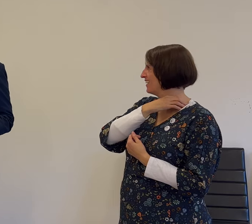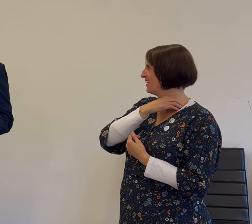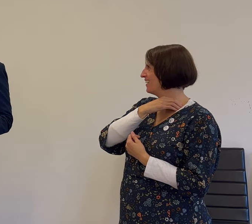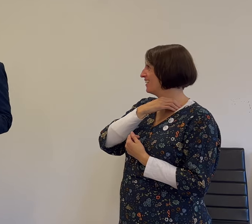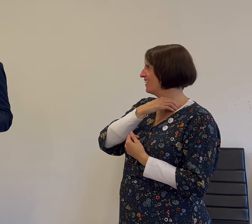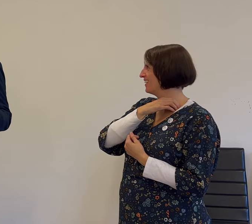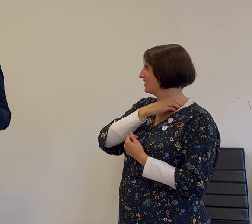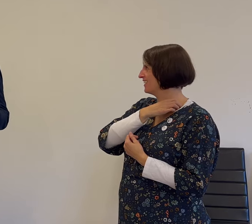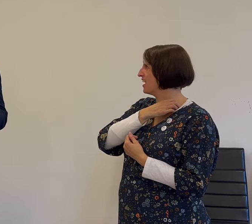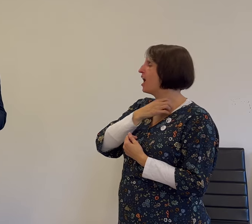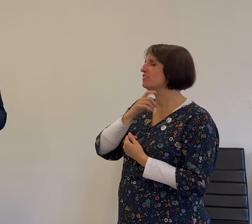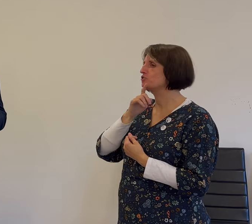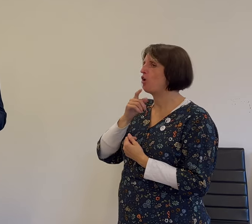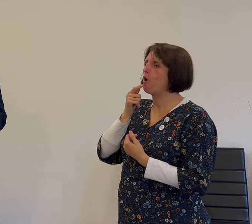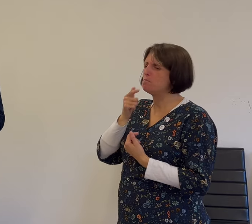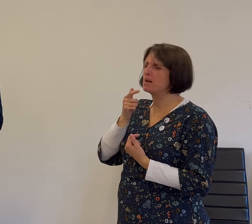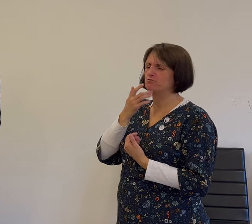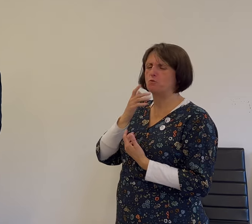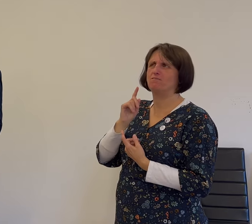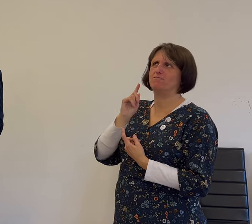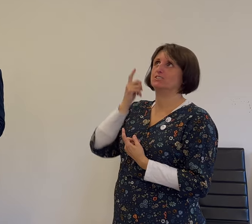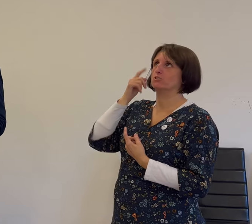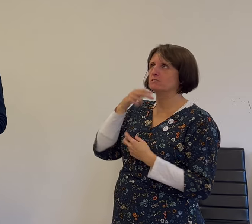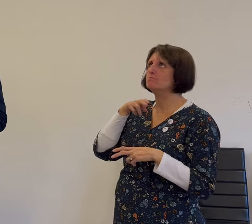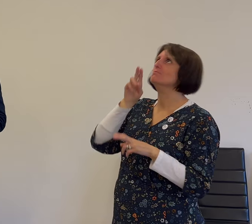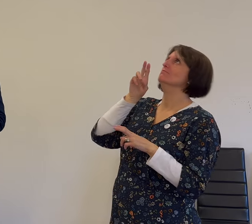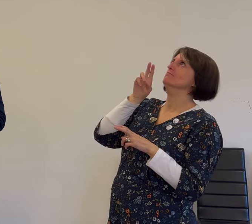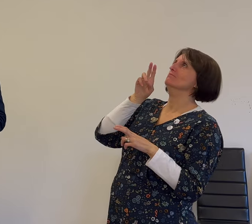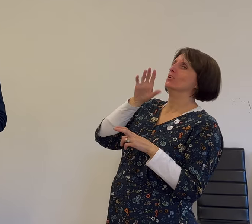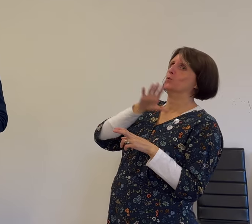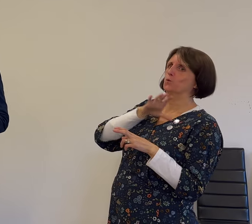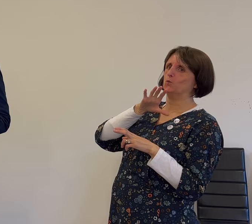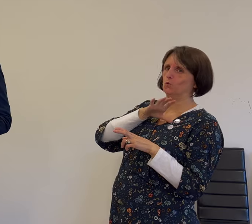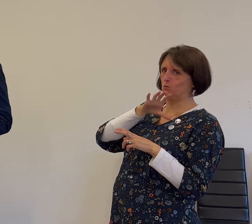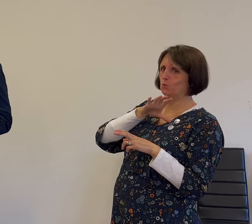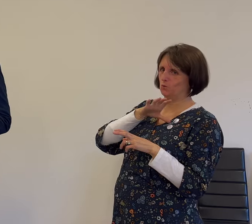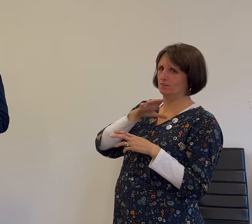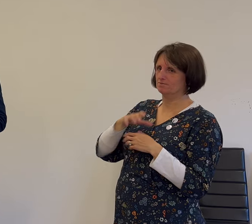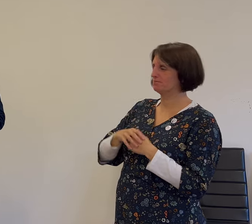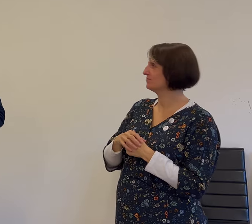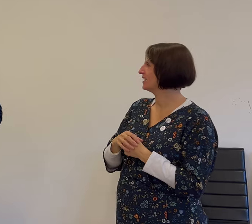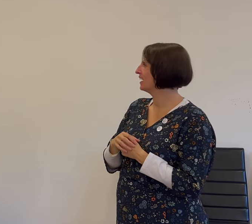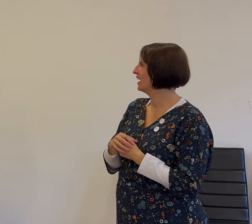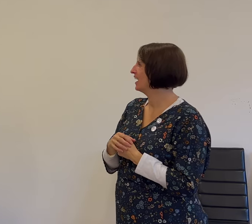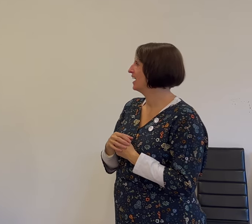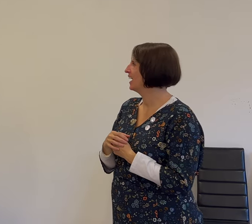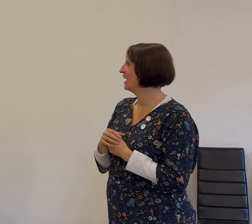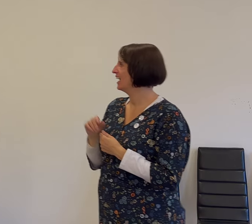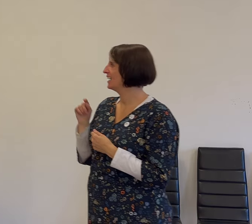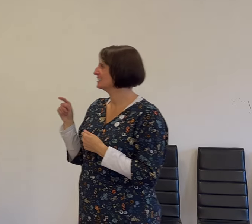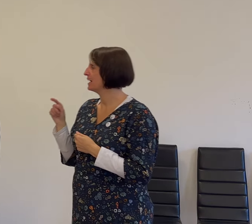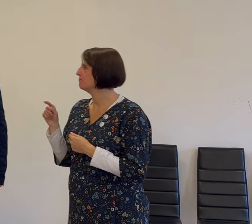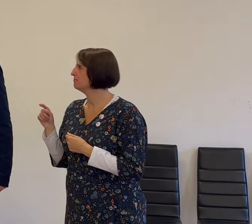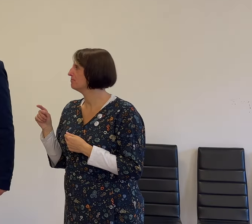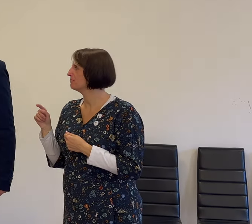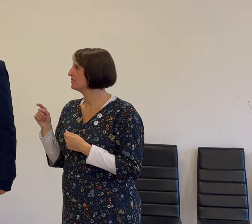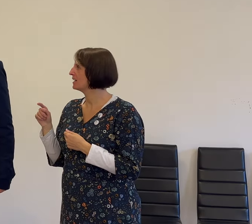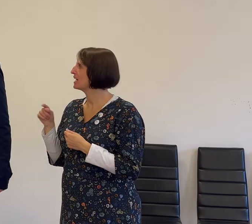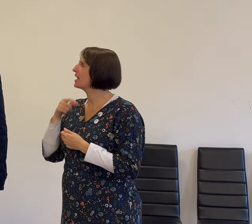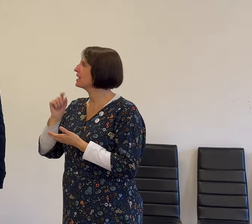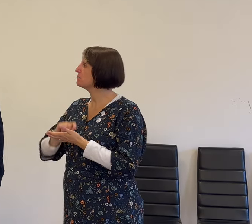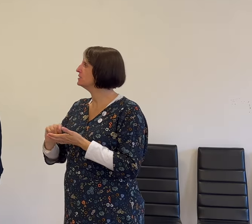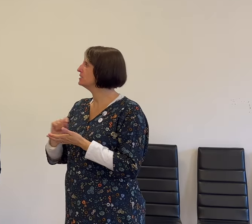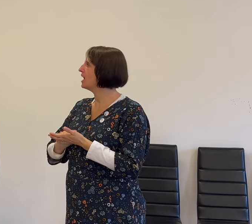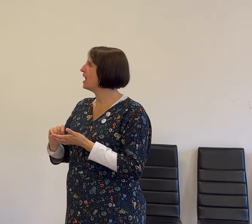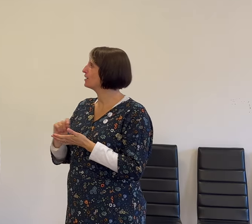ti opravdu vysocí lidé, které dneska potkáváme, možná dívali takhle. A co víc, je tam